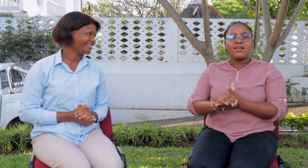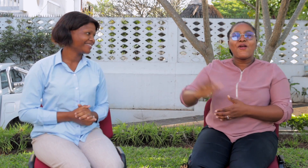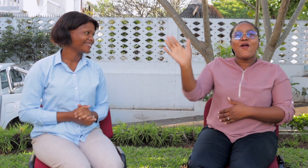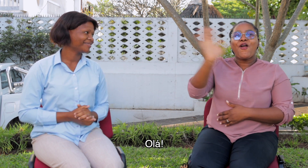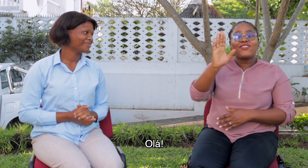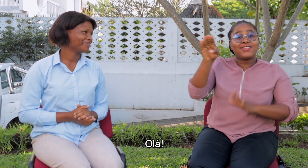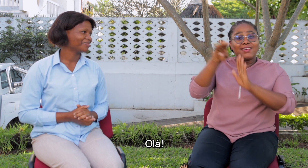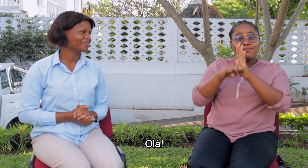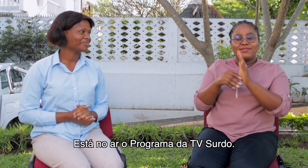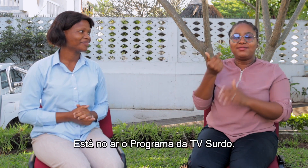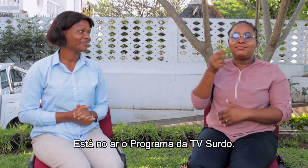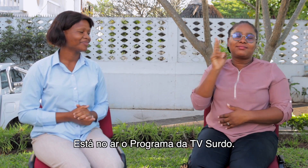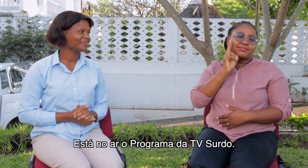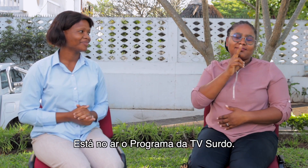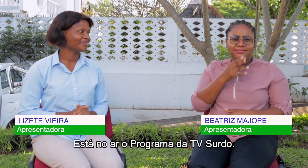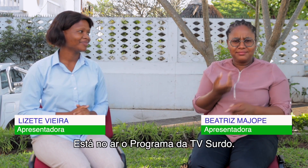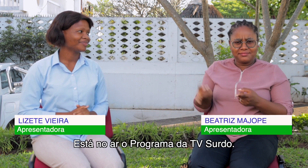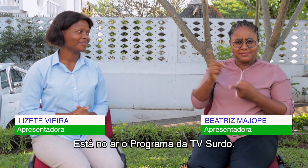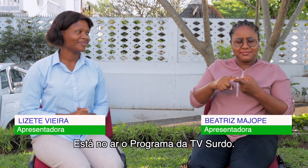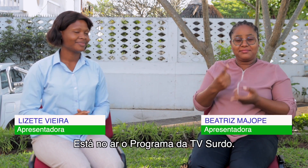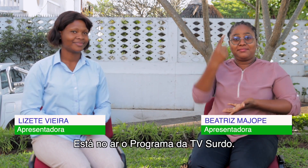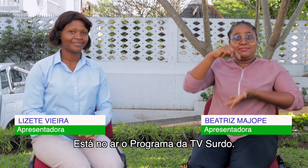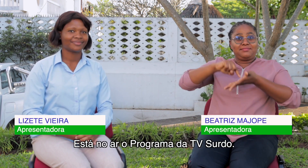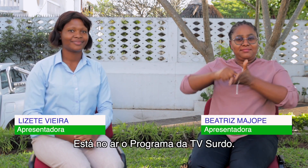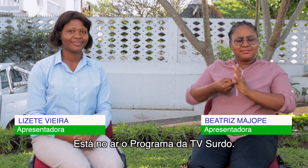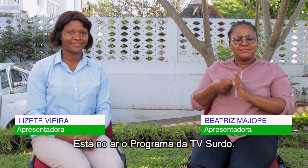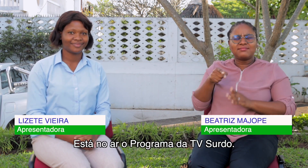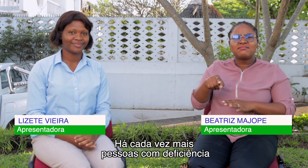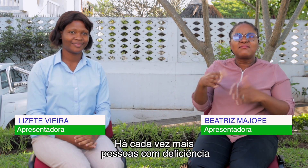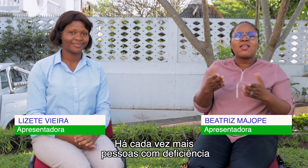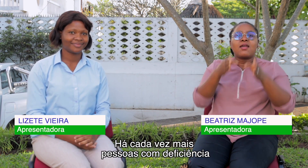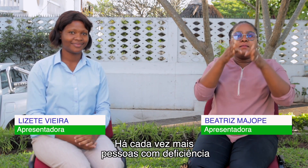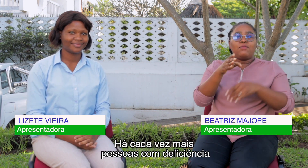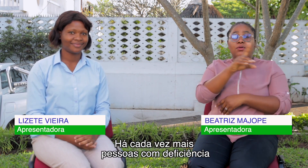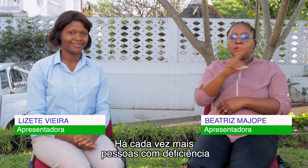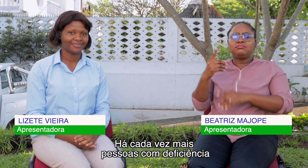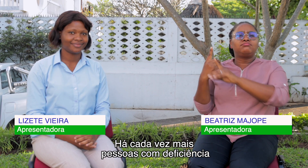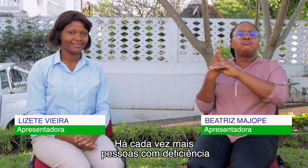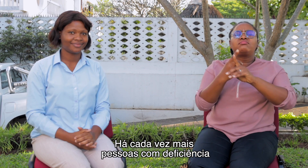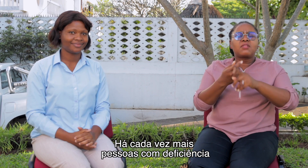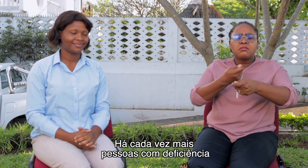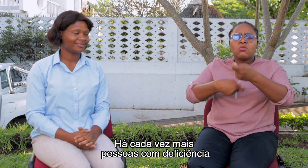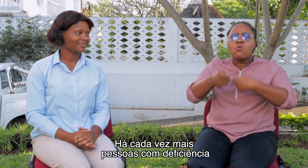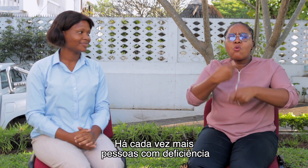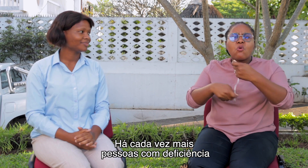Olá, está no ar o programa da TV Surdo. Há cada vez mais pessoas com deficiência